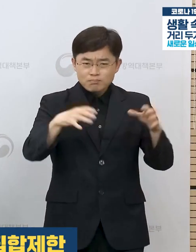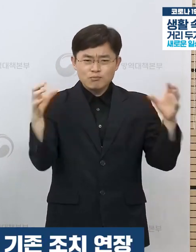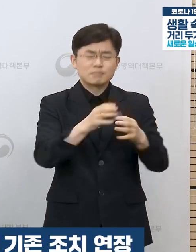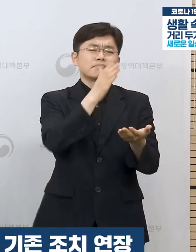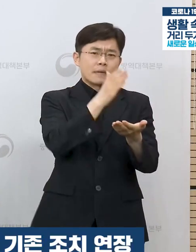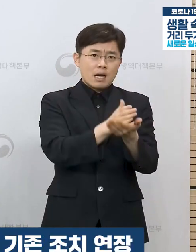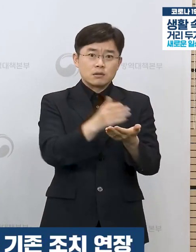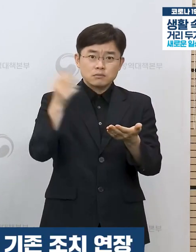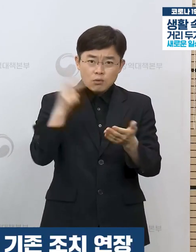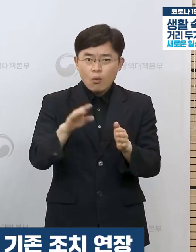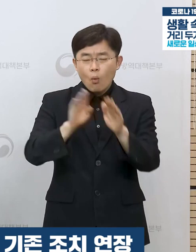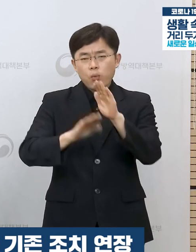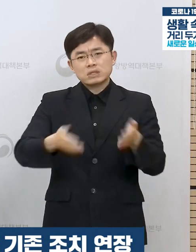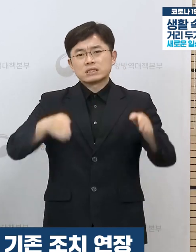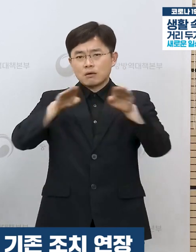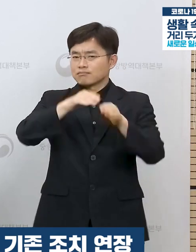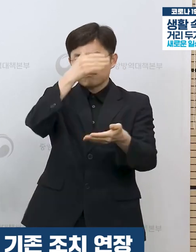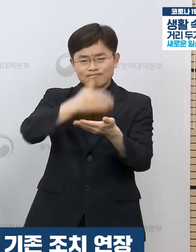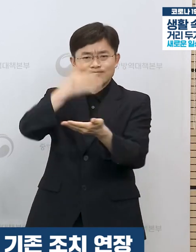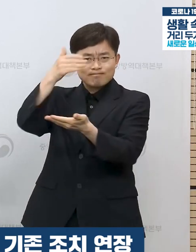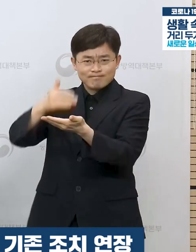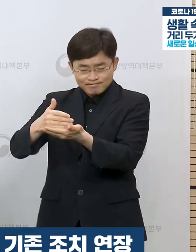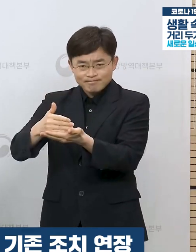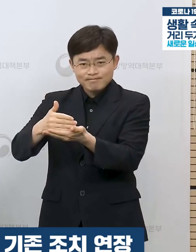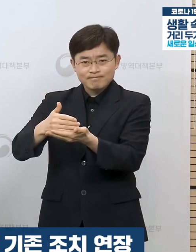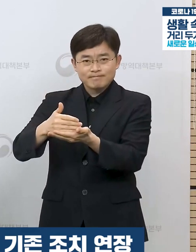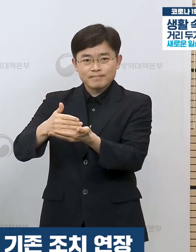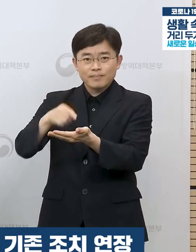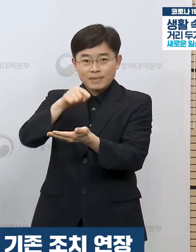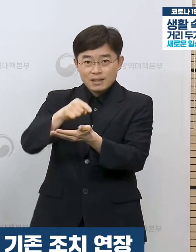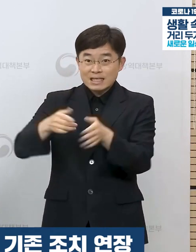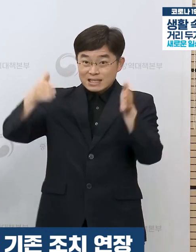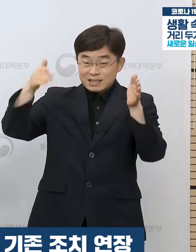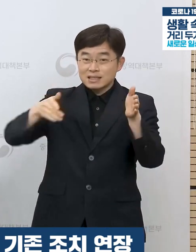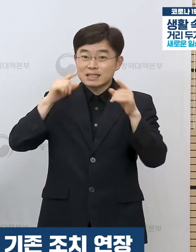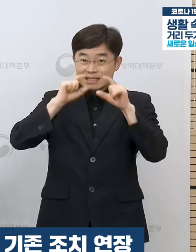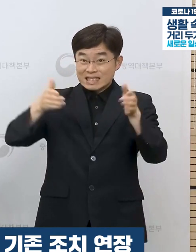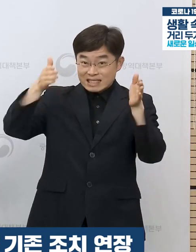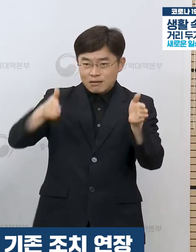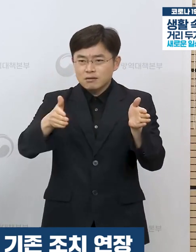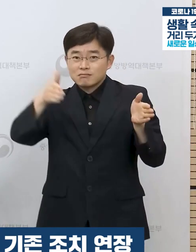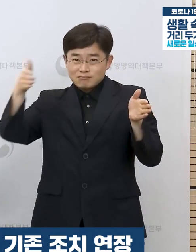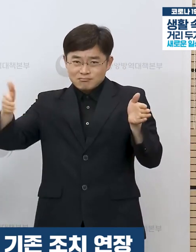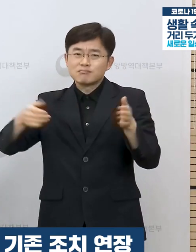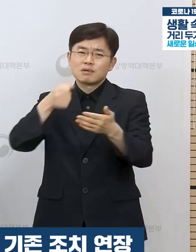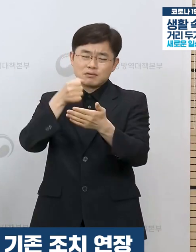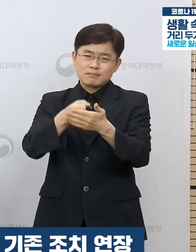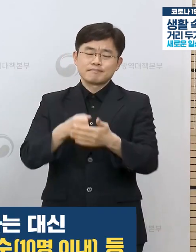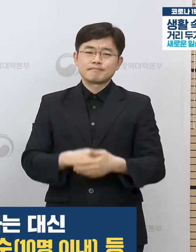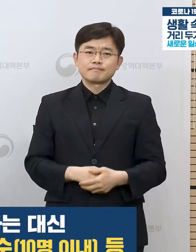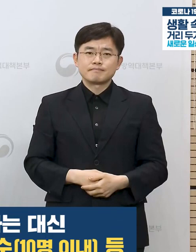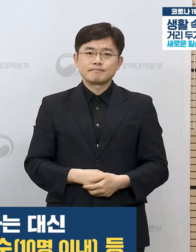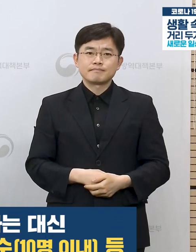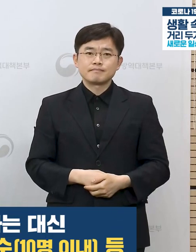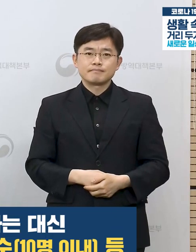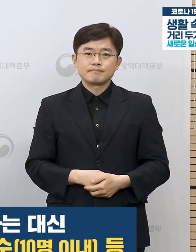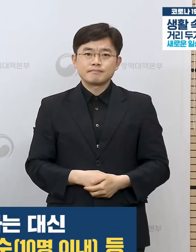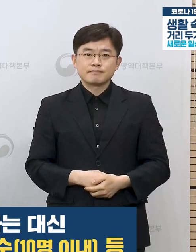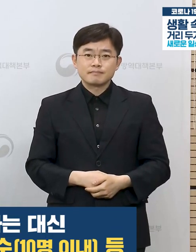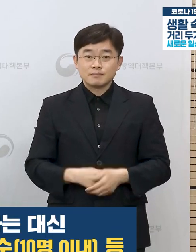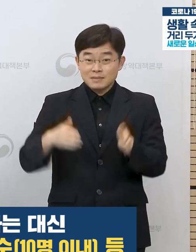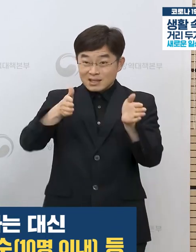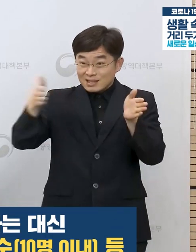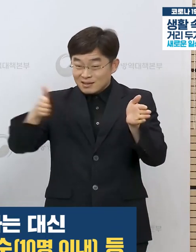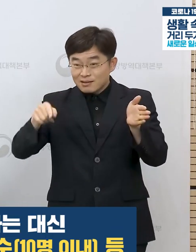제한, 공공시설 운영 중단 등의 기존의 강화된 방역 조치를 연장하기로 하였습니다. 종로